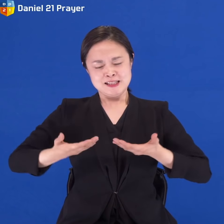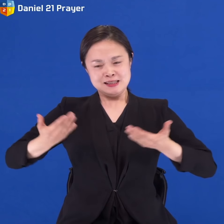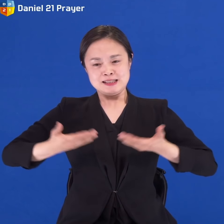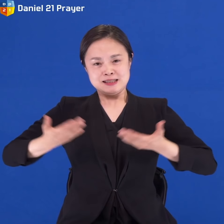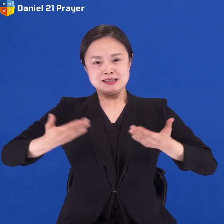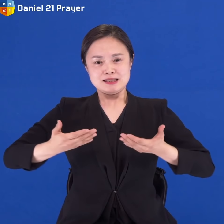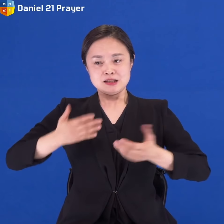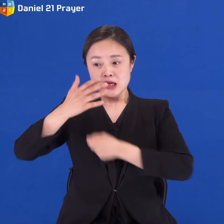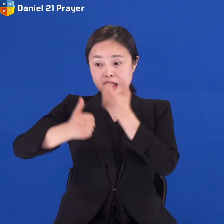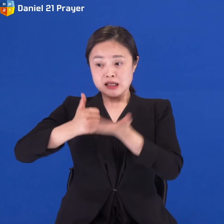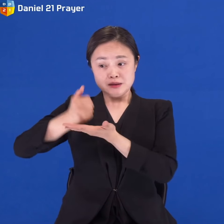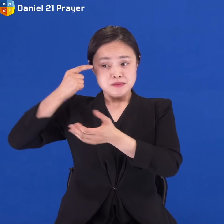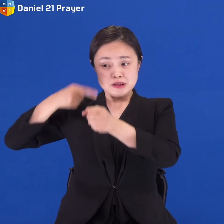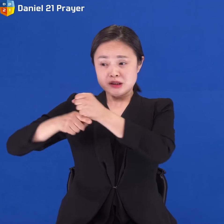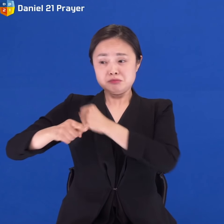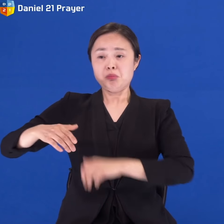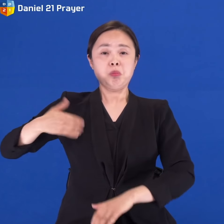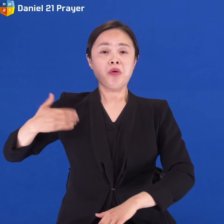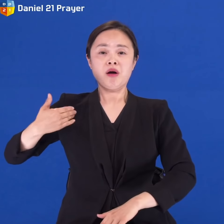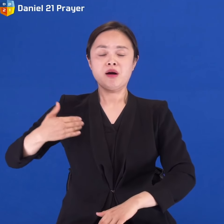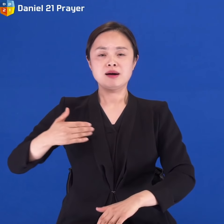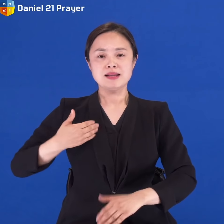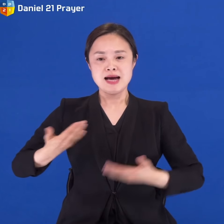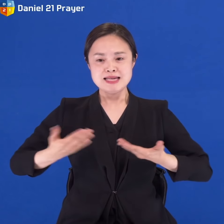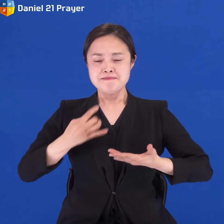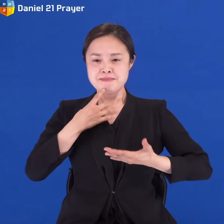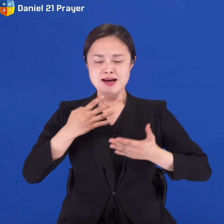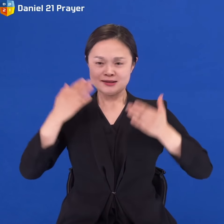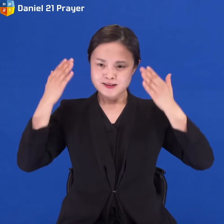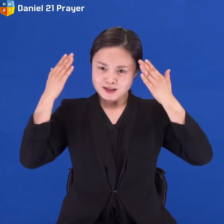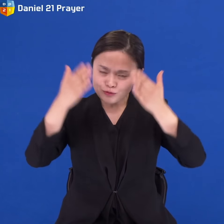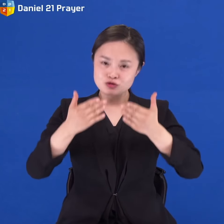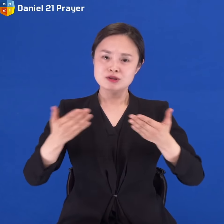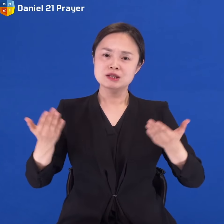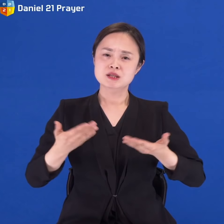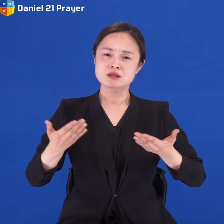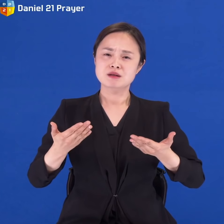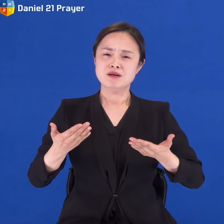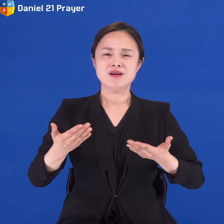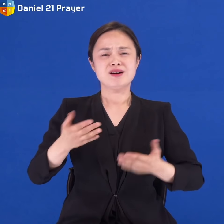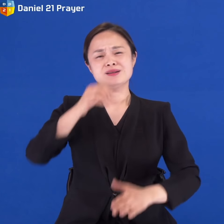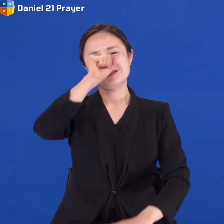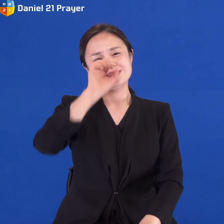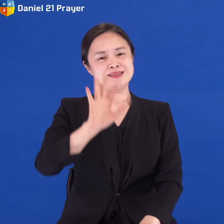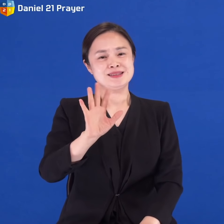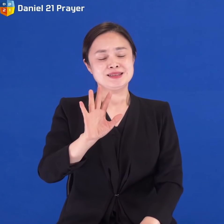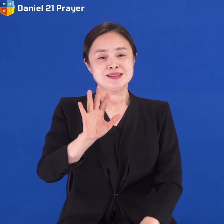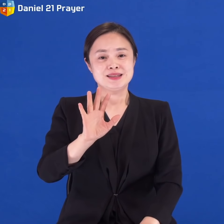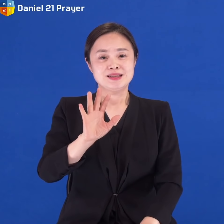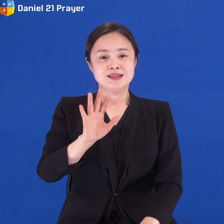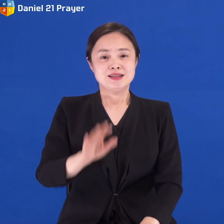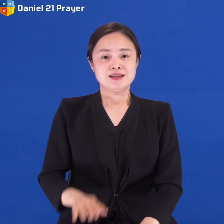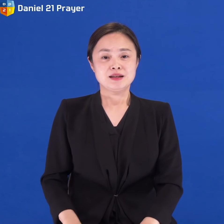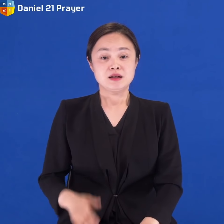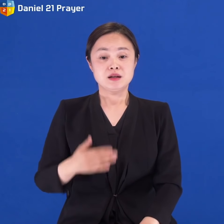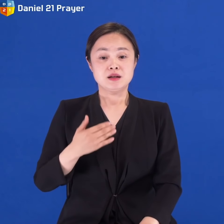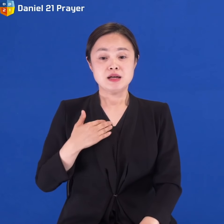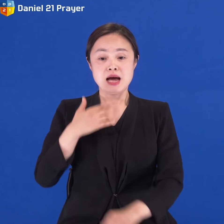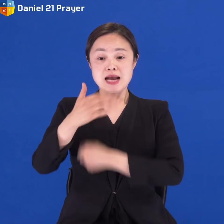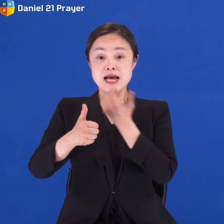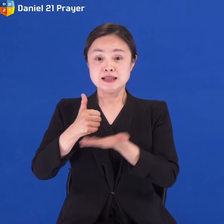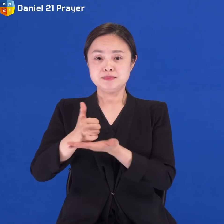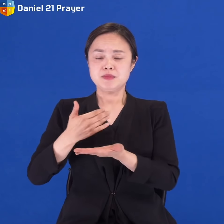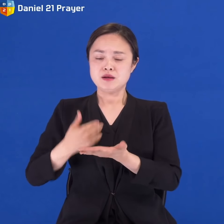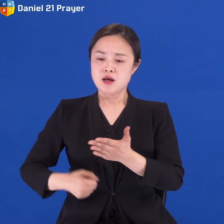내 죄를 직면할 수 있는 용기를 주님께 달라고 기도하셔야 됩니다. 내가 왜 엄마를 용서하지 못하나? 왜